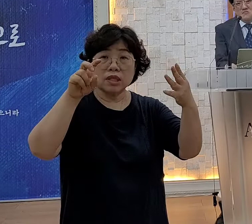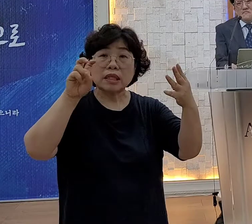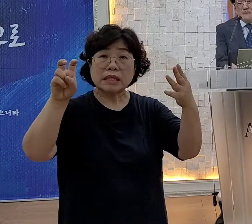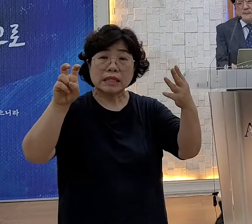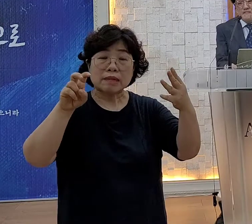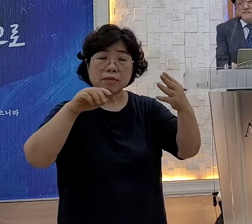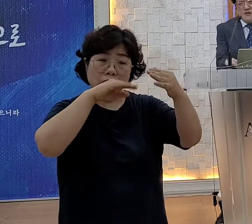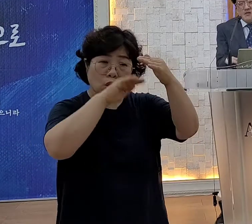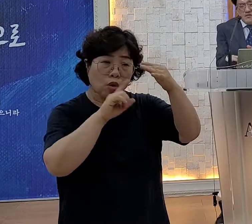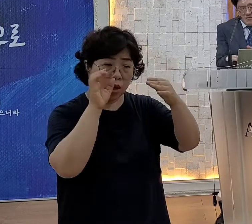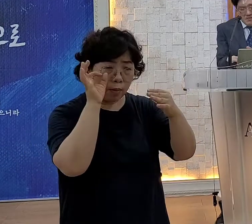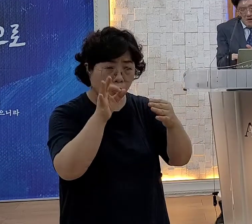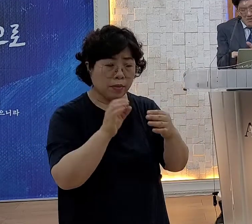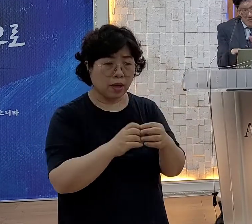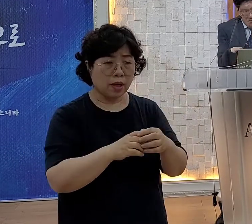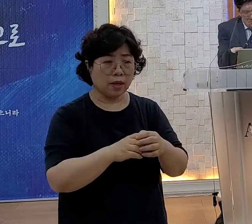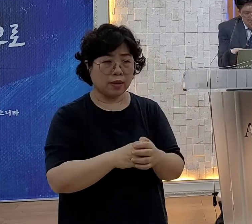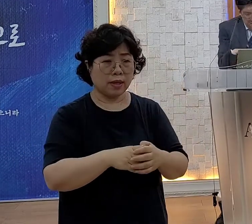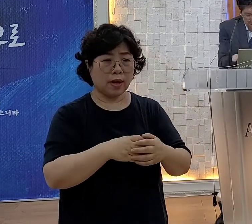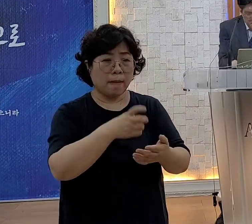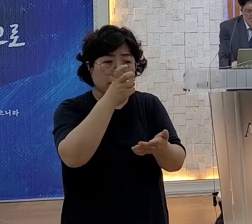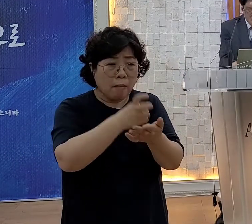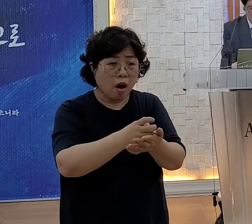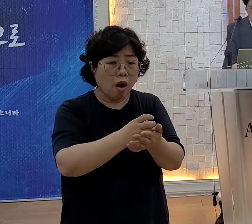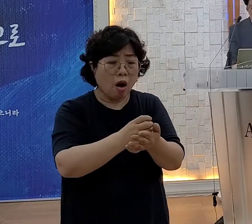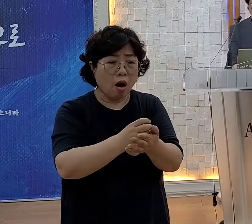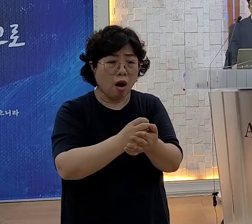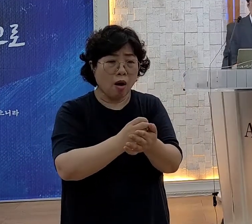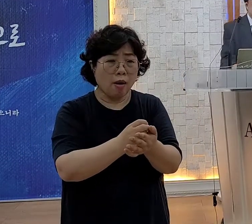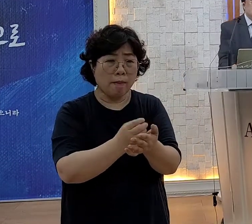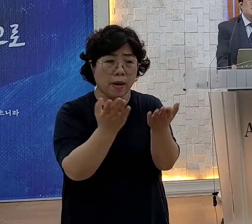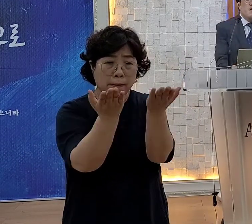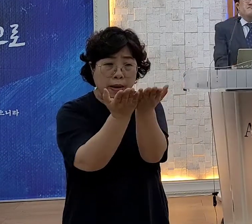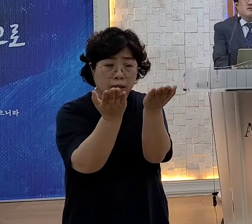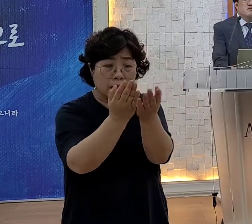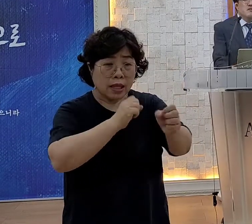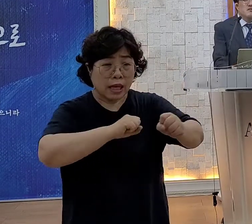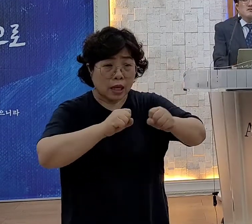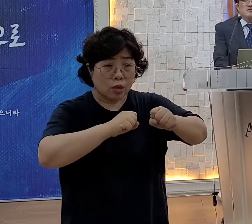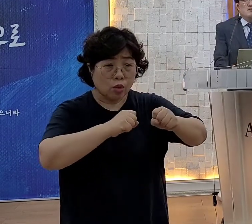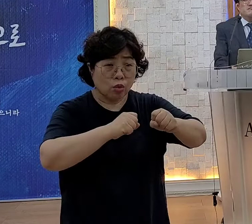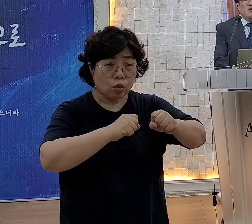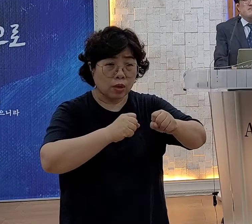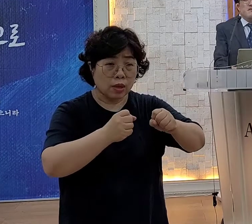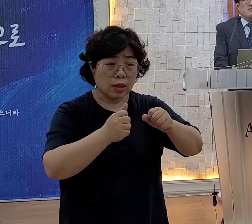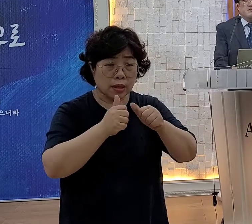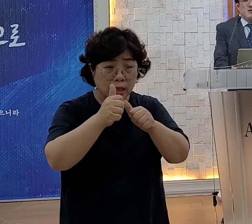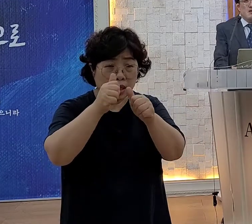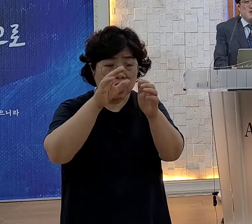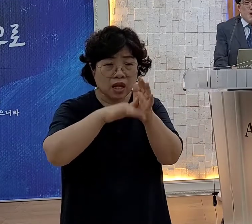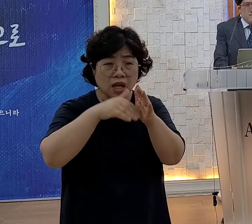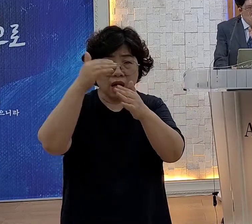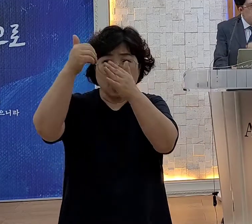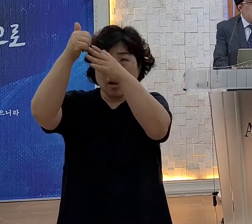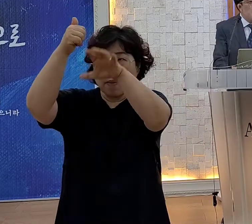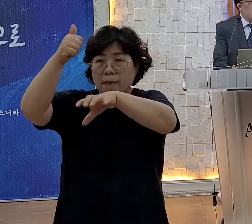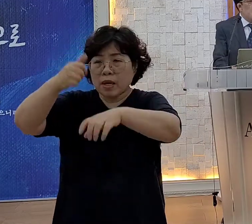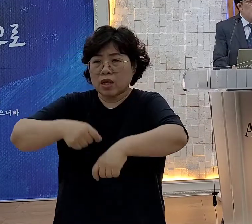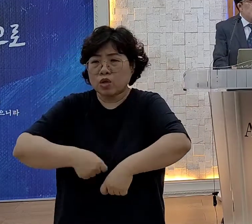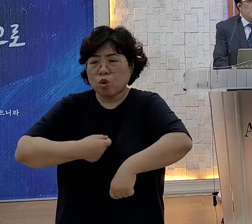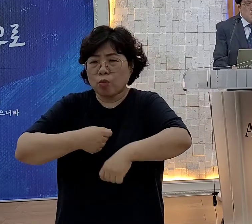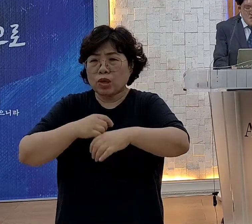행위로는 방금 읽었던 말씀이 율법의 행위로는 우리 하나님 앞에서 어렵다함을 받을 자가 아무도